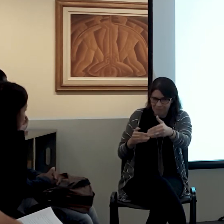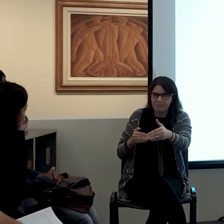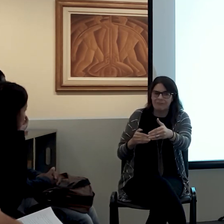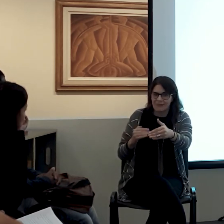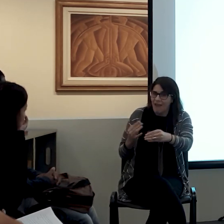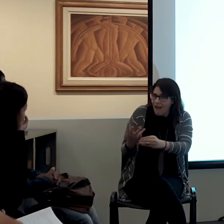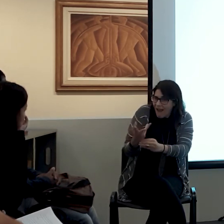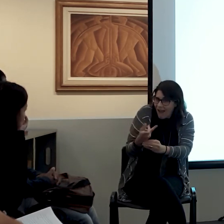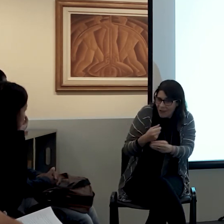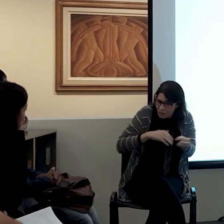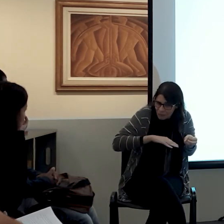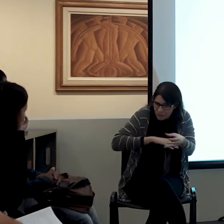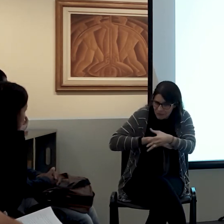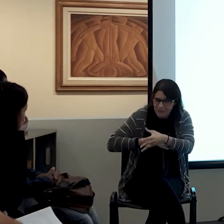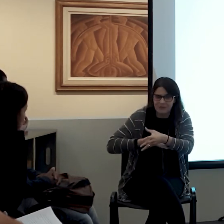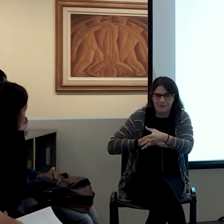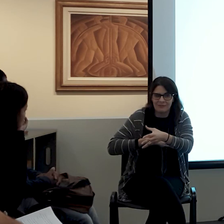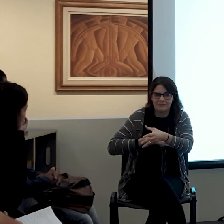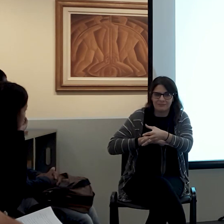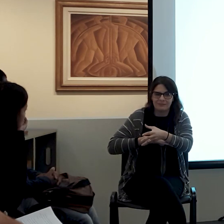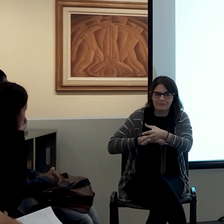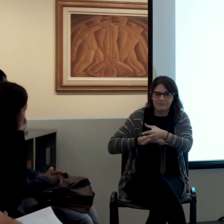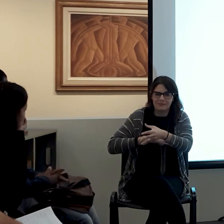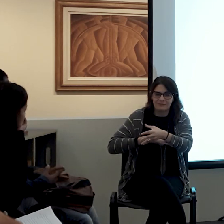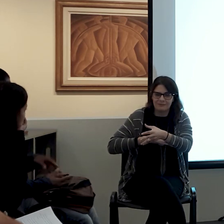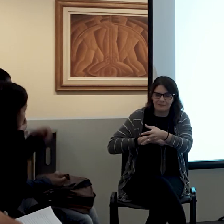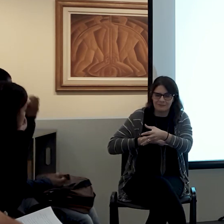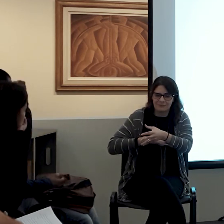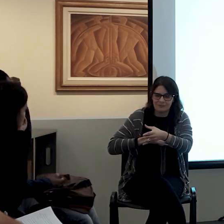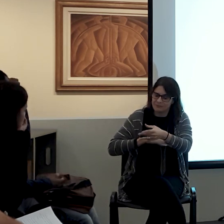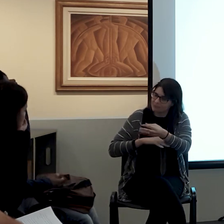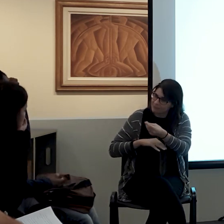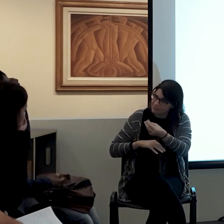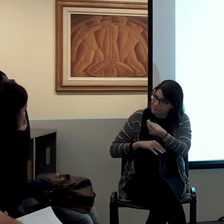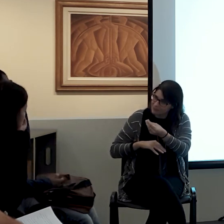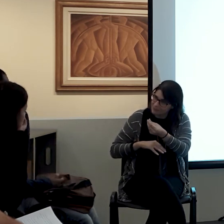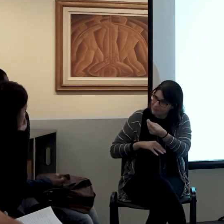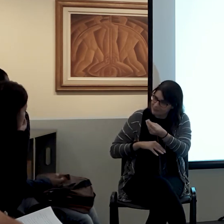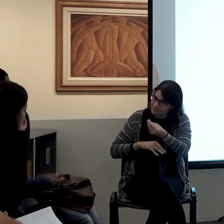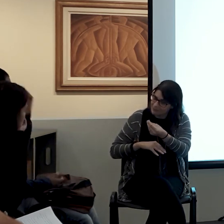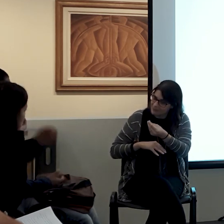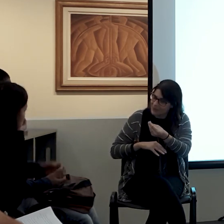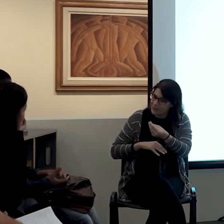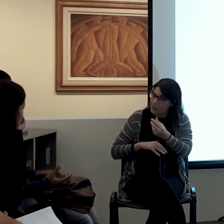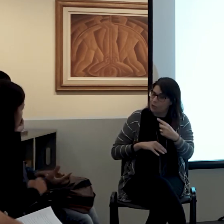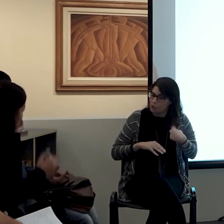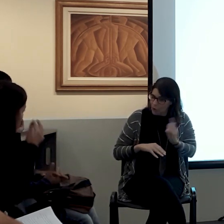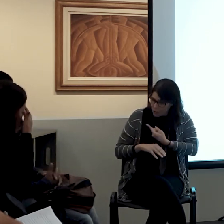né? Mas que é o que a nossa condição aqui deixou de ser